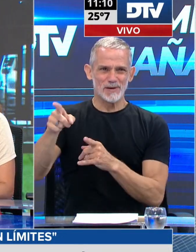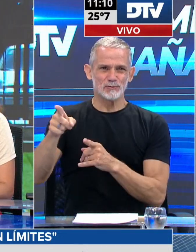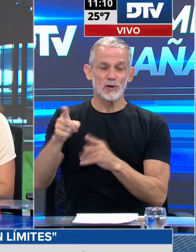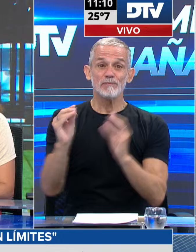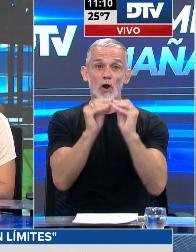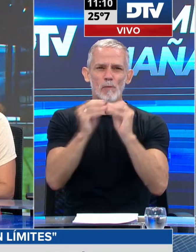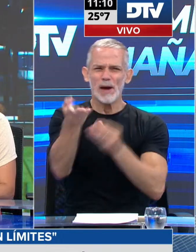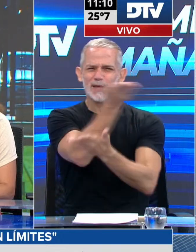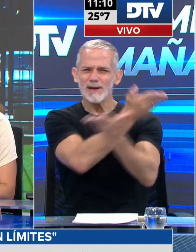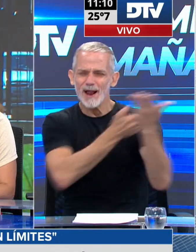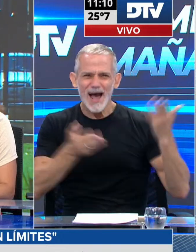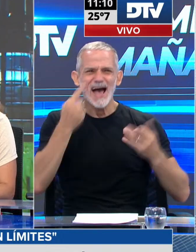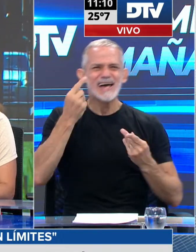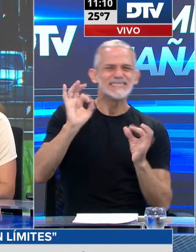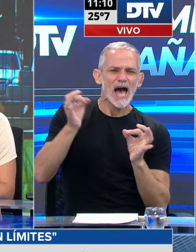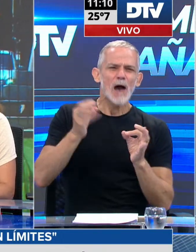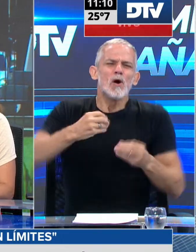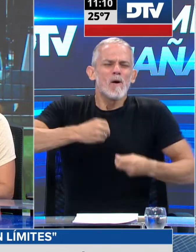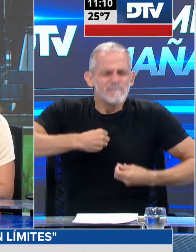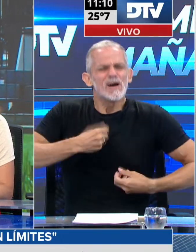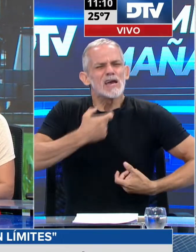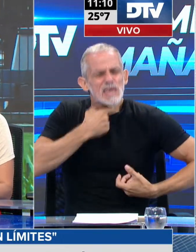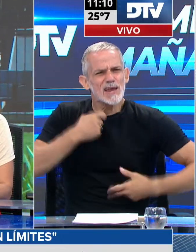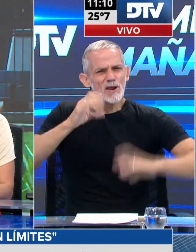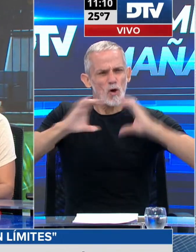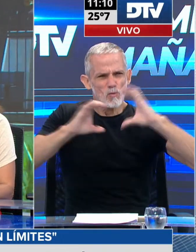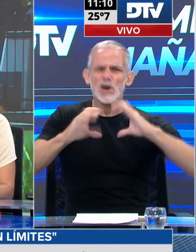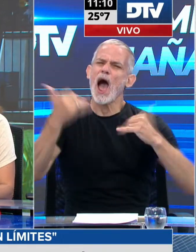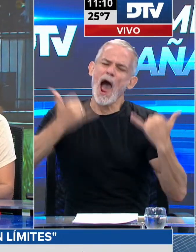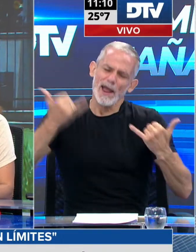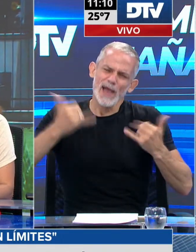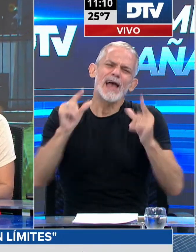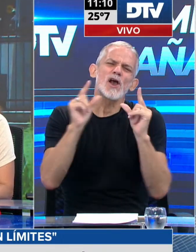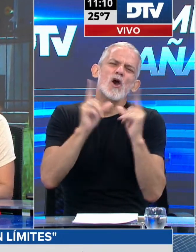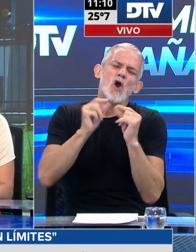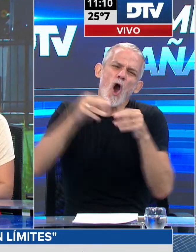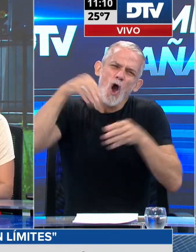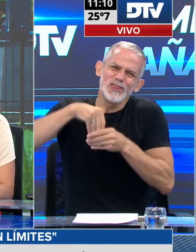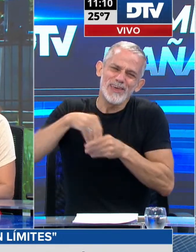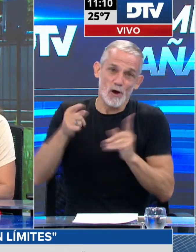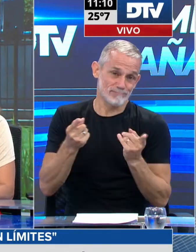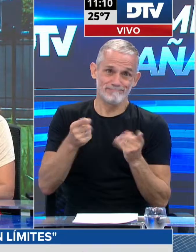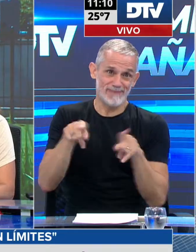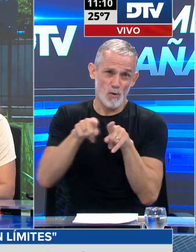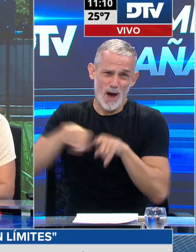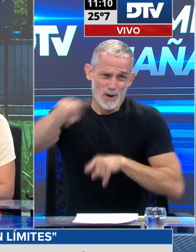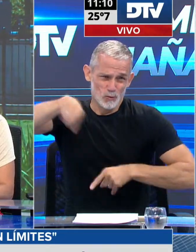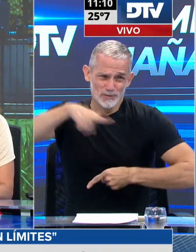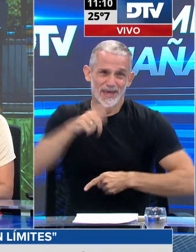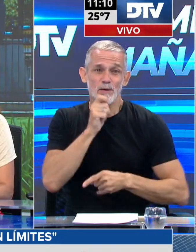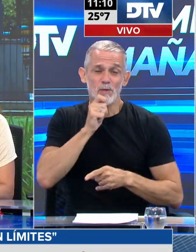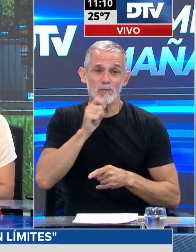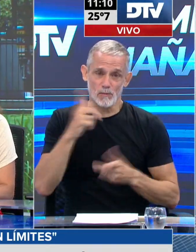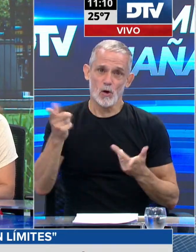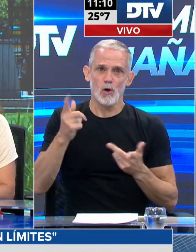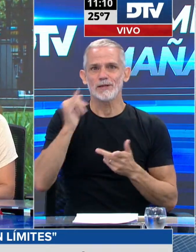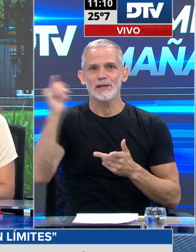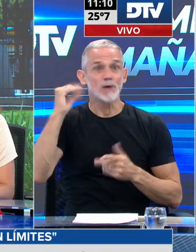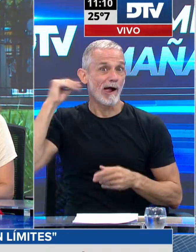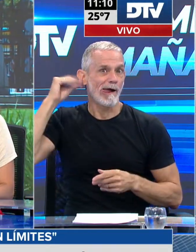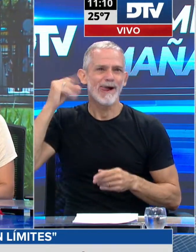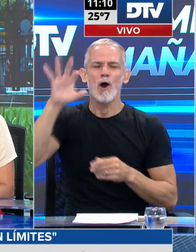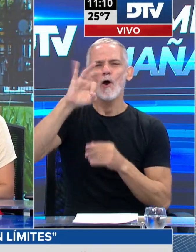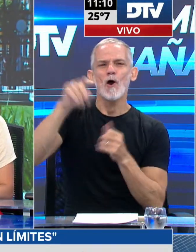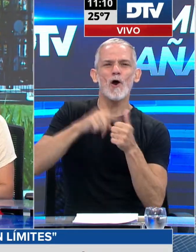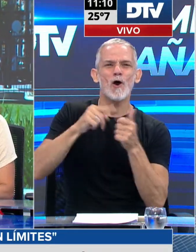los compañeros, la buena voluntad, siempre se establecen códigos como se establecen con ustedes. O te lo voy a decir por la